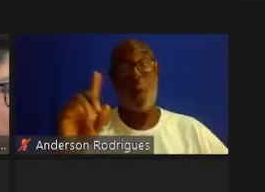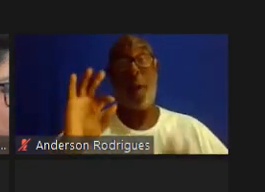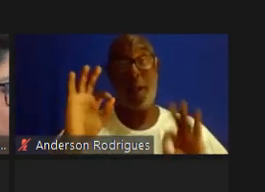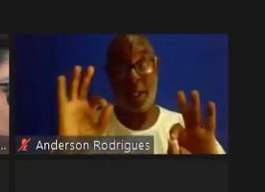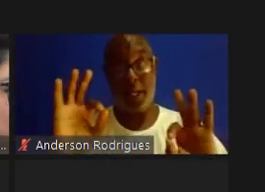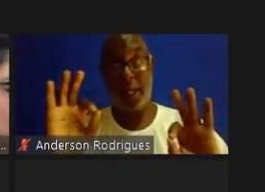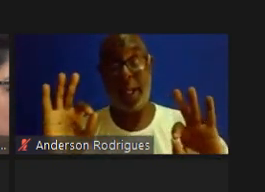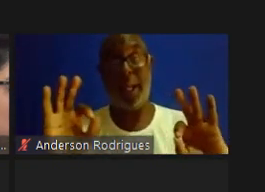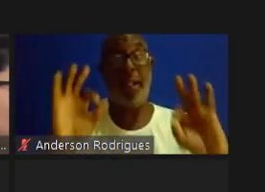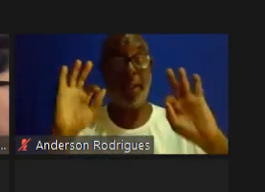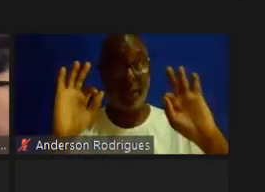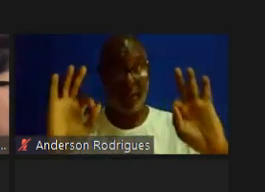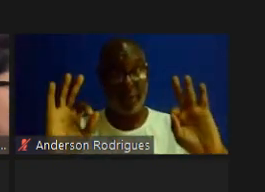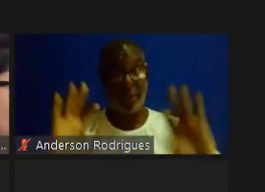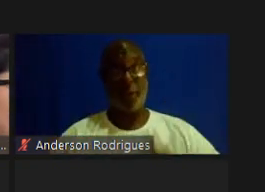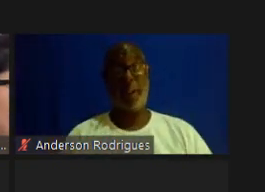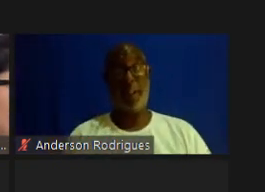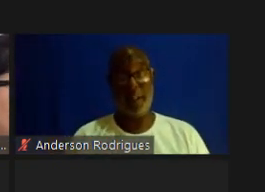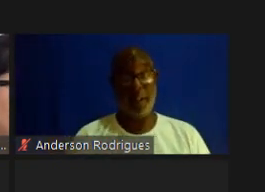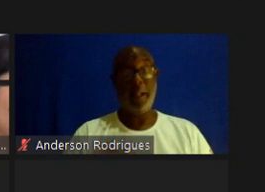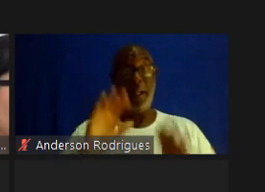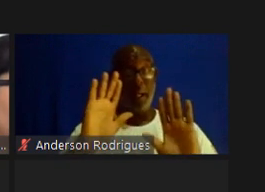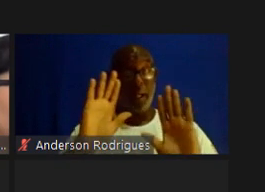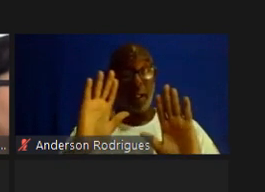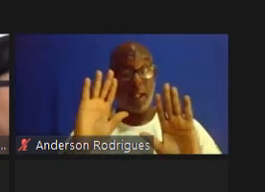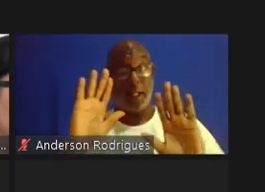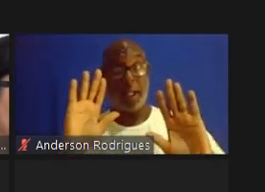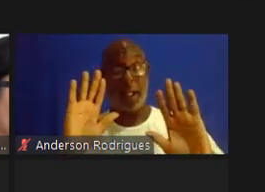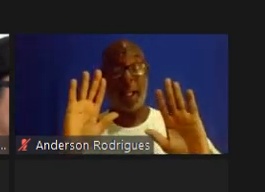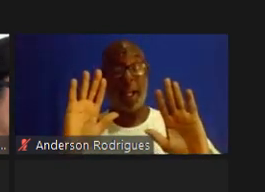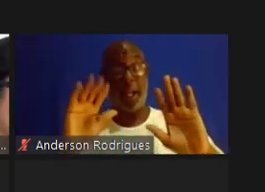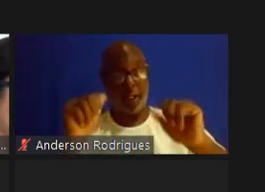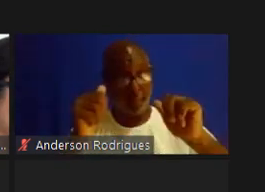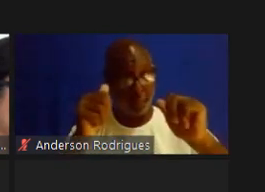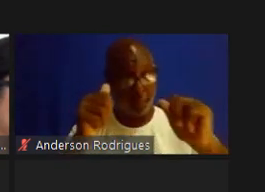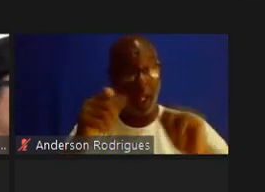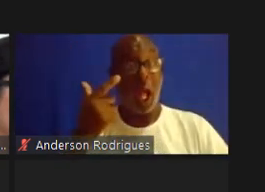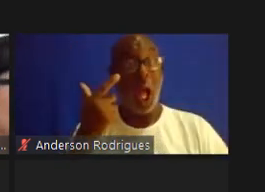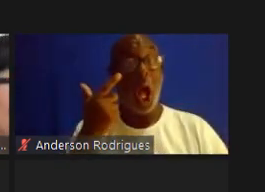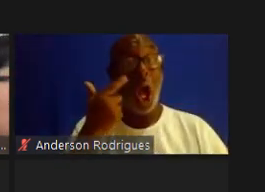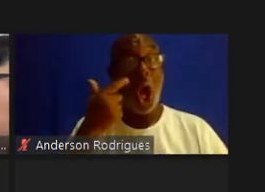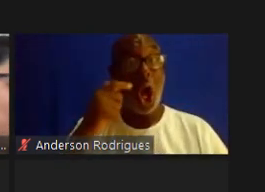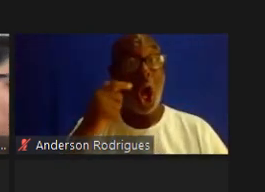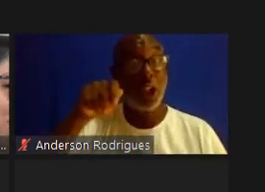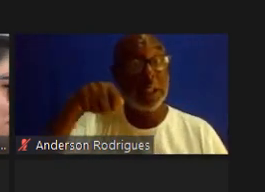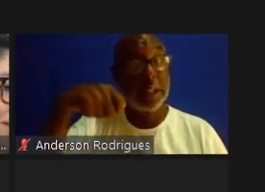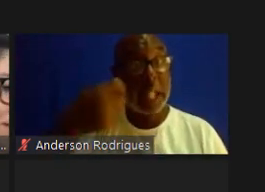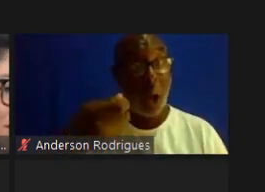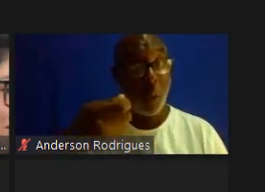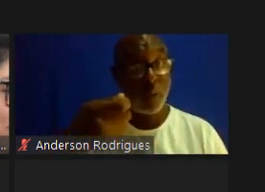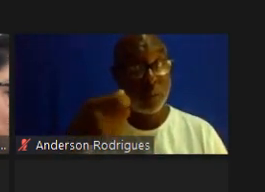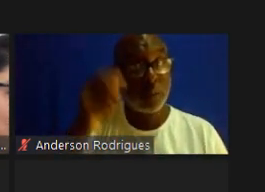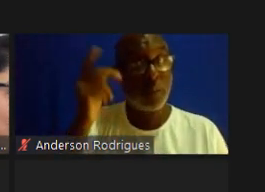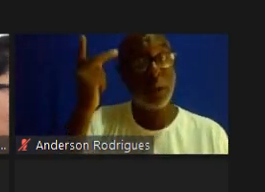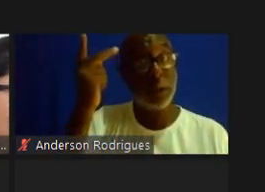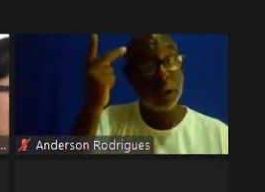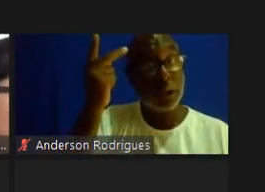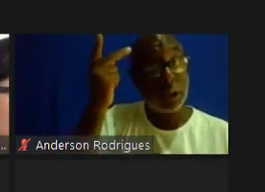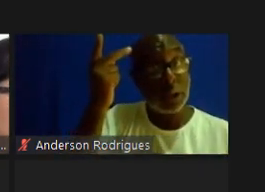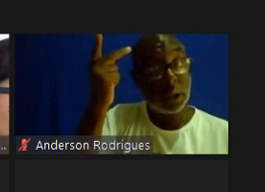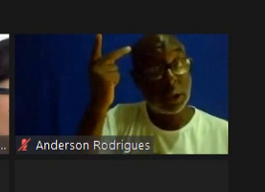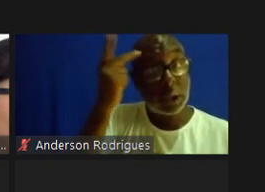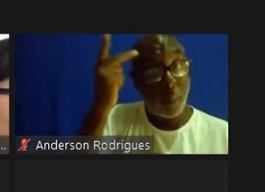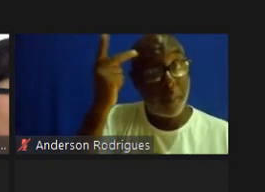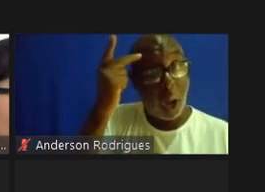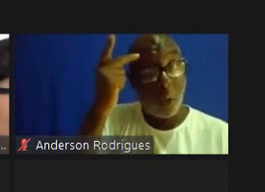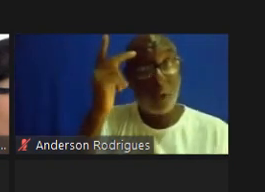Mandioca. Mandioca, tá travando um pouquinho. Mandioca. Por exemplo, olhem só esse